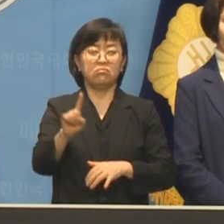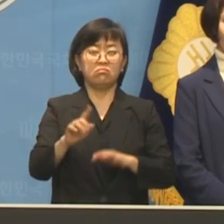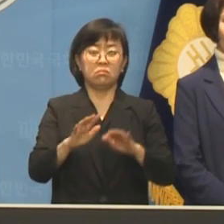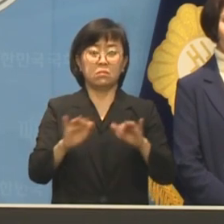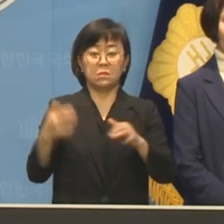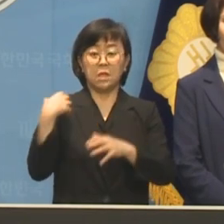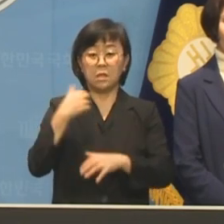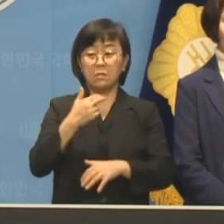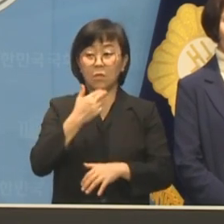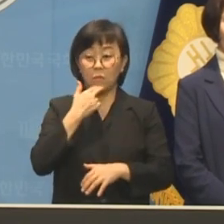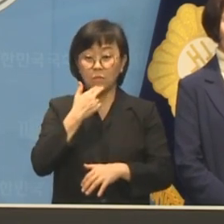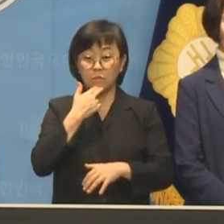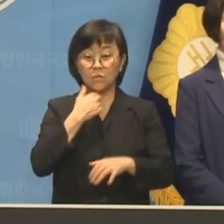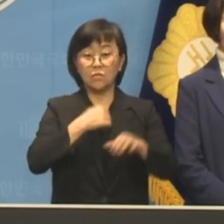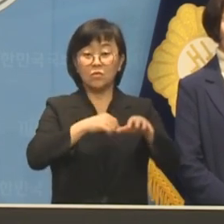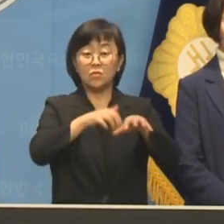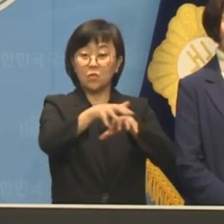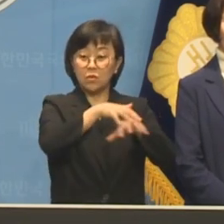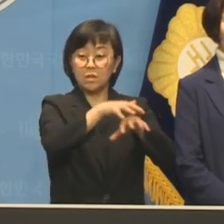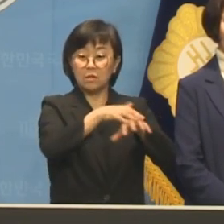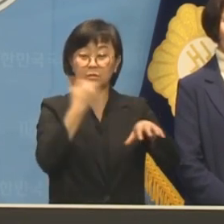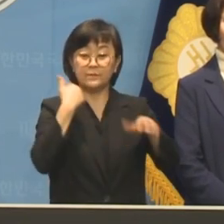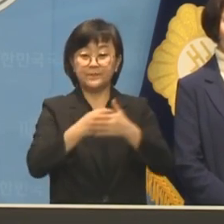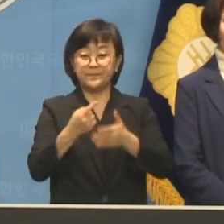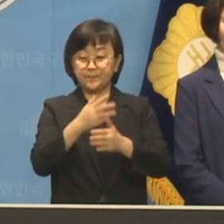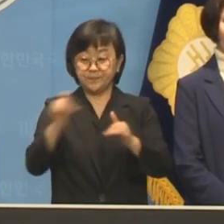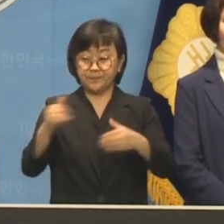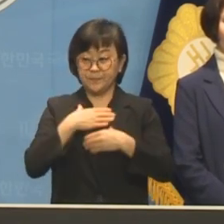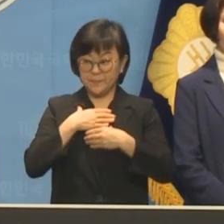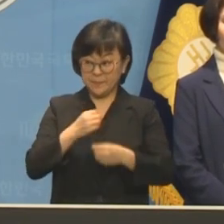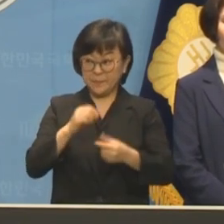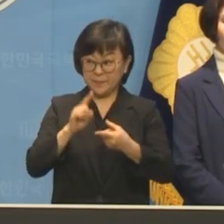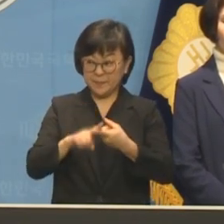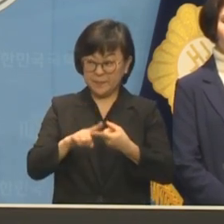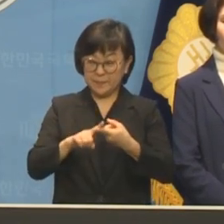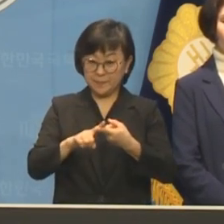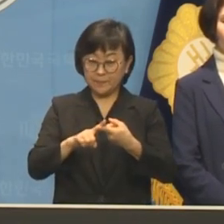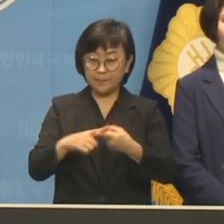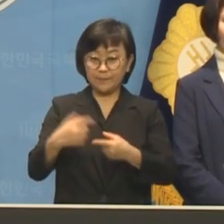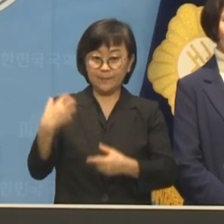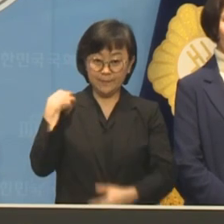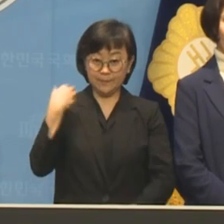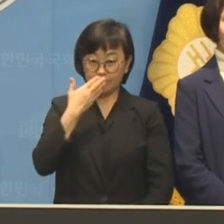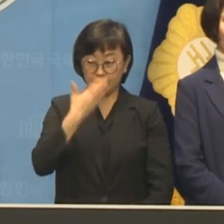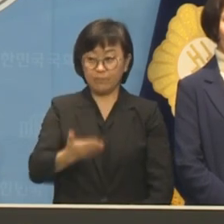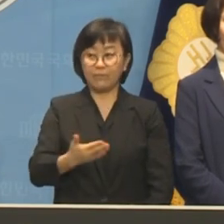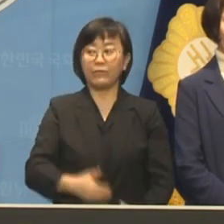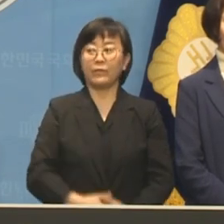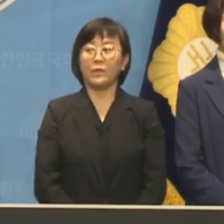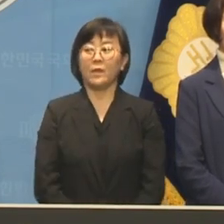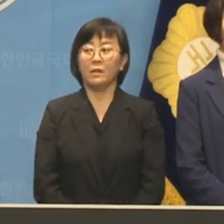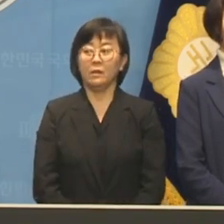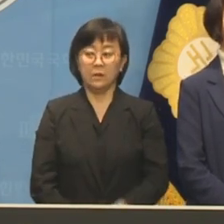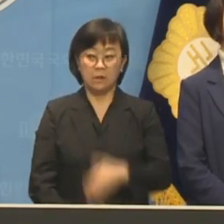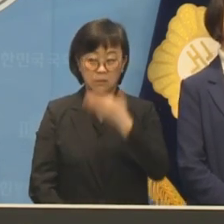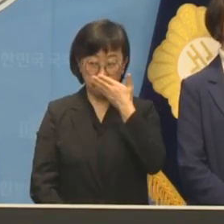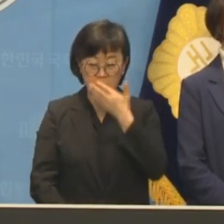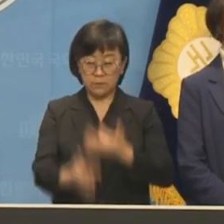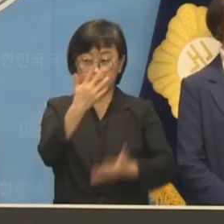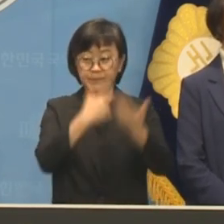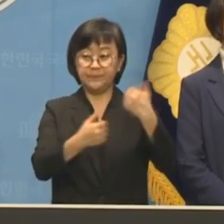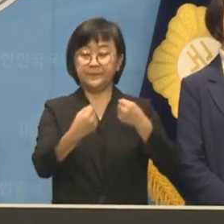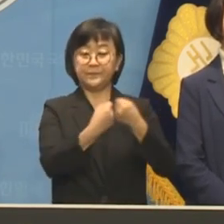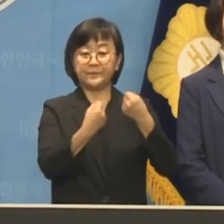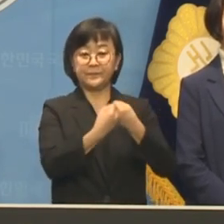않는 조직에서 누가 소방관들의 안전을 챙길까요? 하마와 싸우는